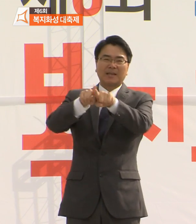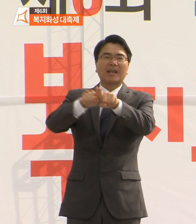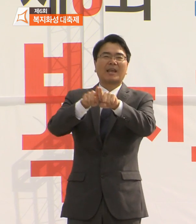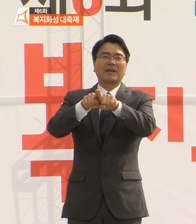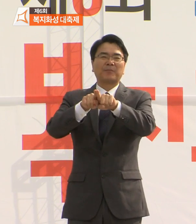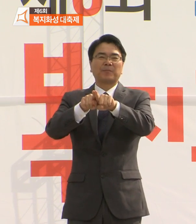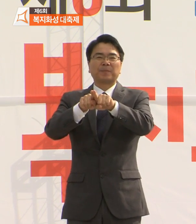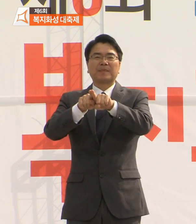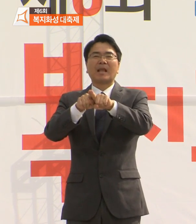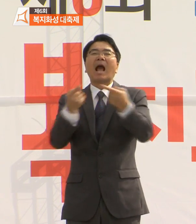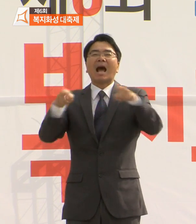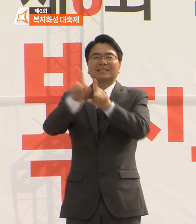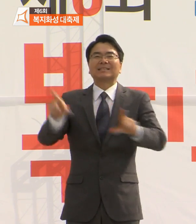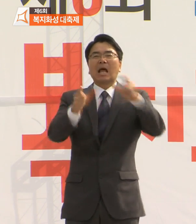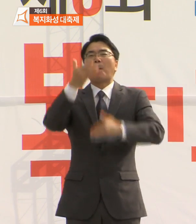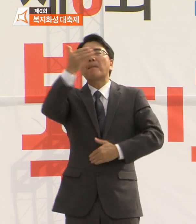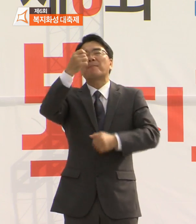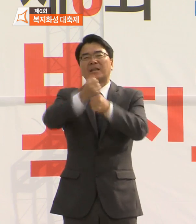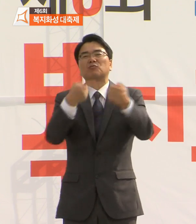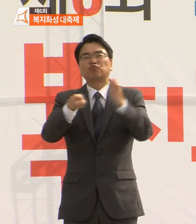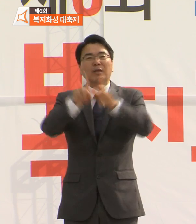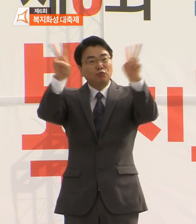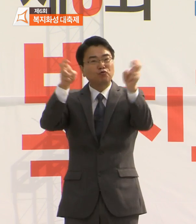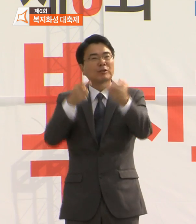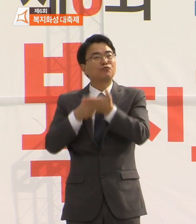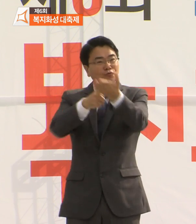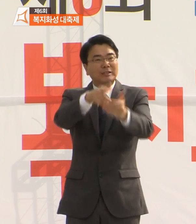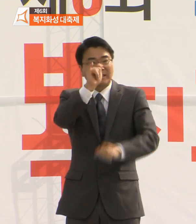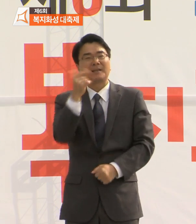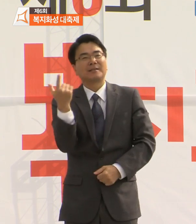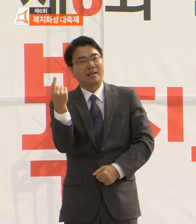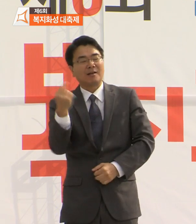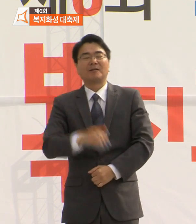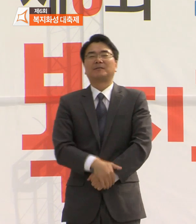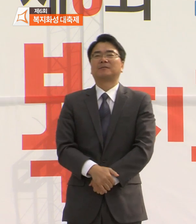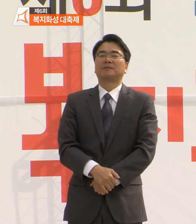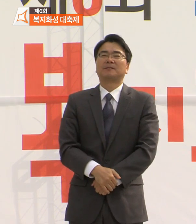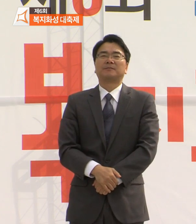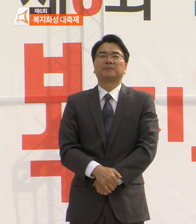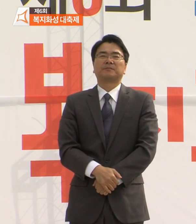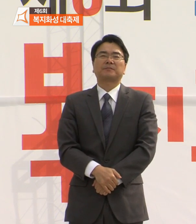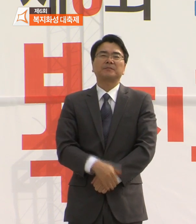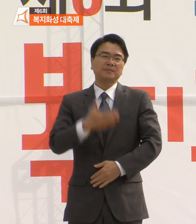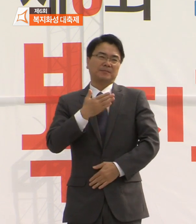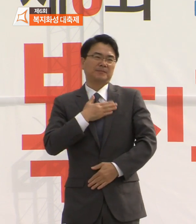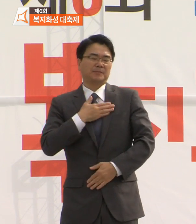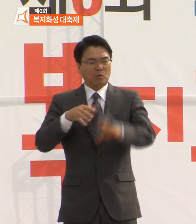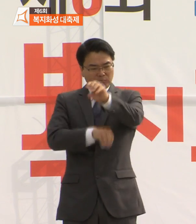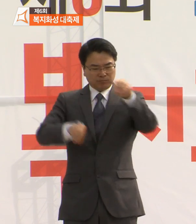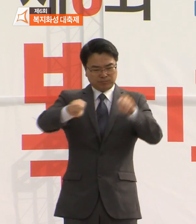좀 상생할 수 있는 이런 것들을 만들자고 하는 취지에서 어쨌든 진행되는 것으로 이제 이해하고 있는데, 저는